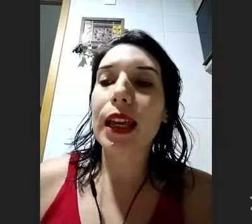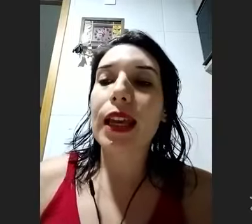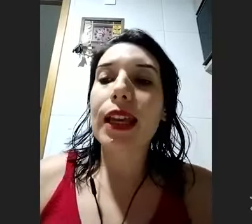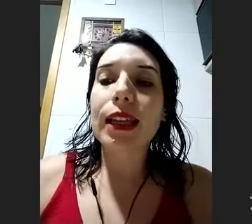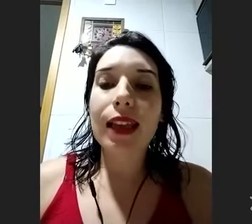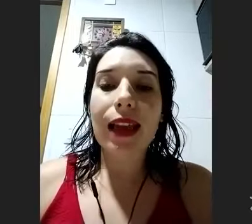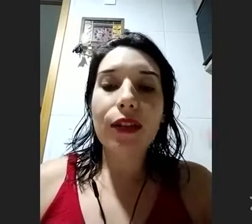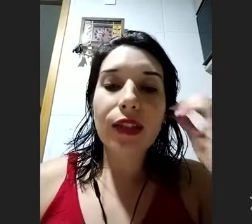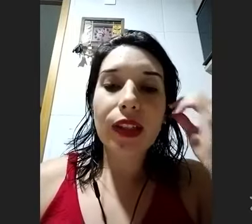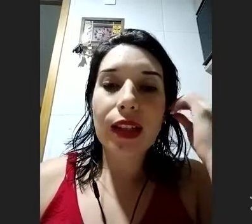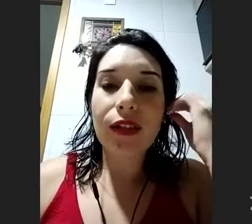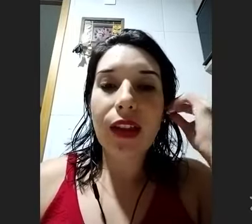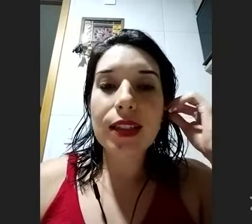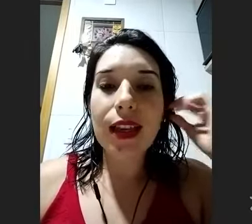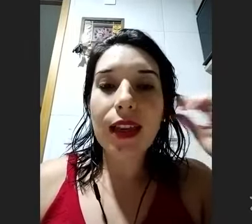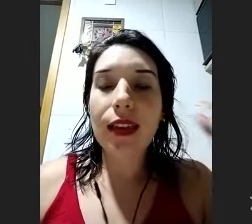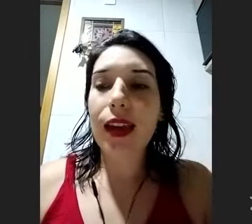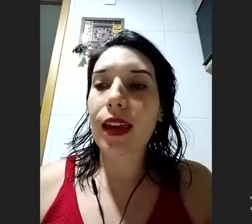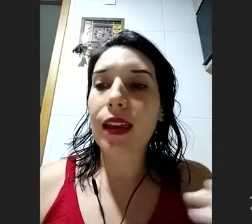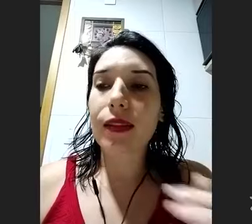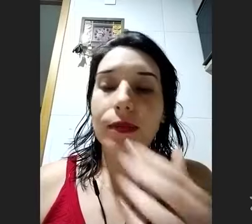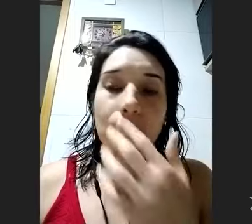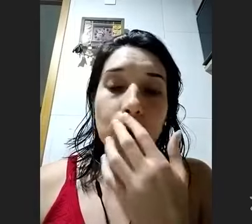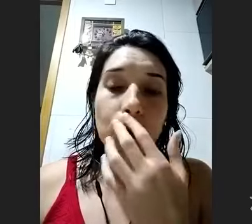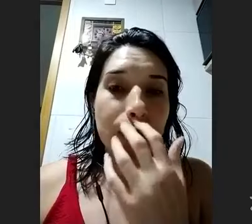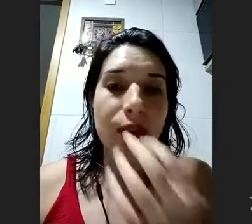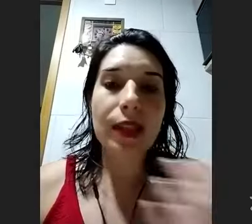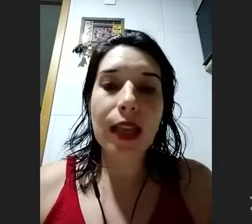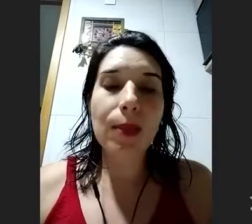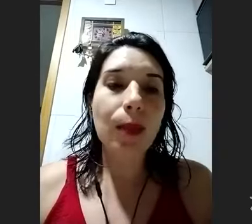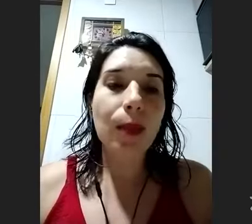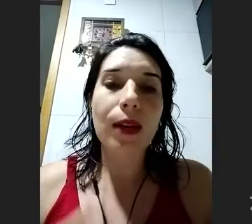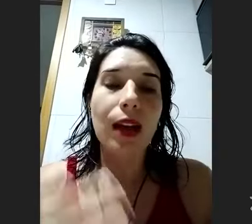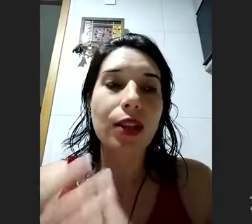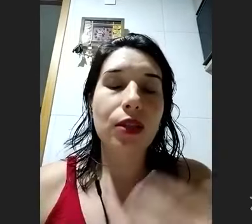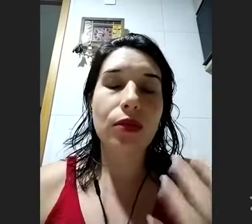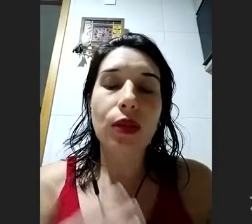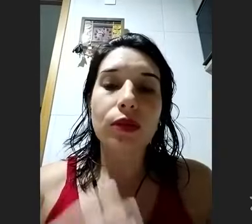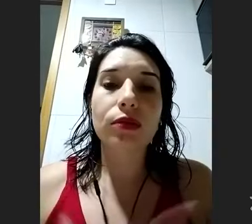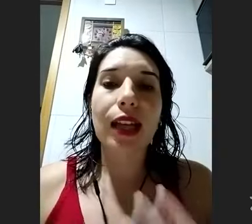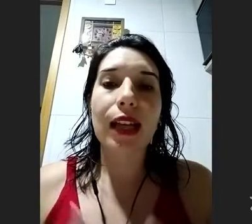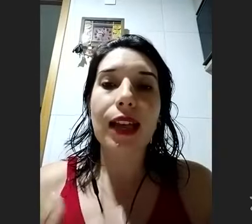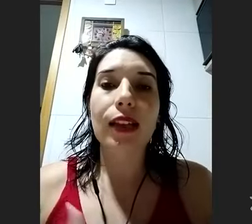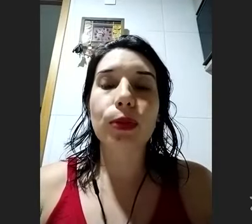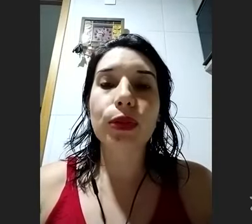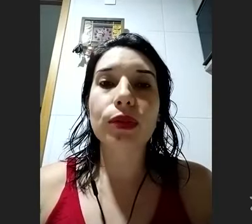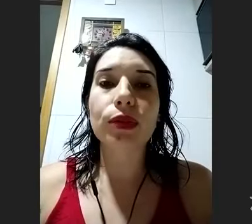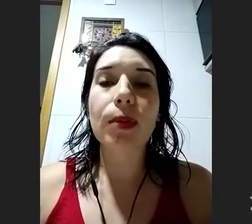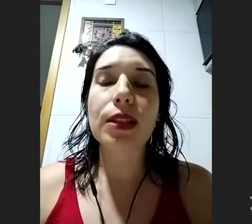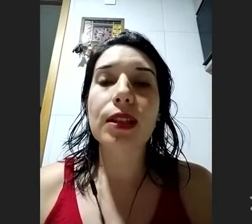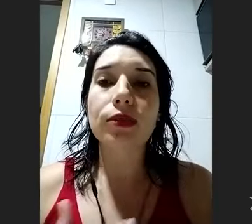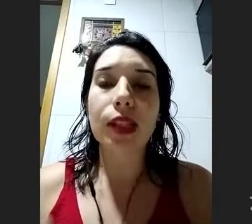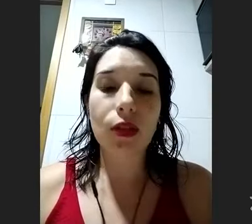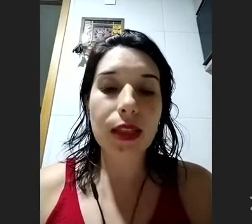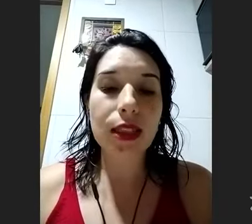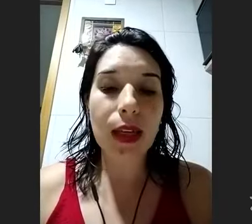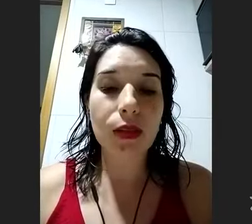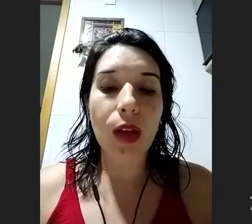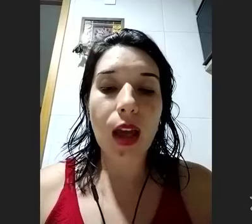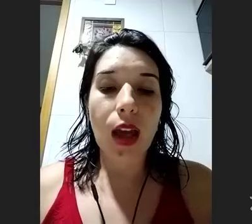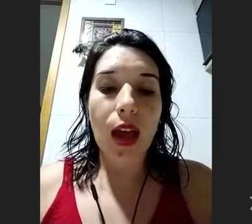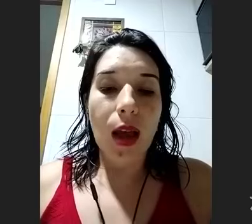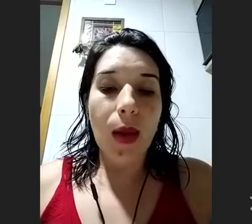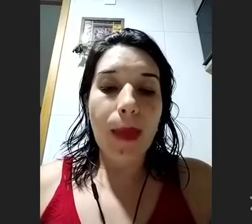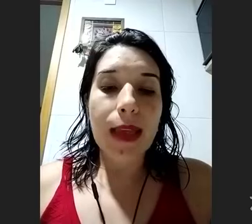hoje. E aí eu vim aqui fazer, eu não sei se vocês sabem, né? Porque às vezes quando não está ligado muito no tema, às vezes não tem